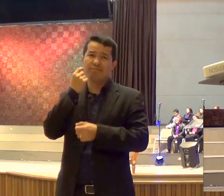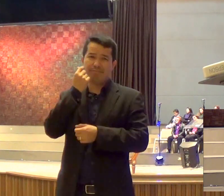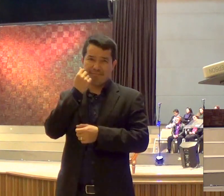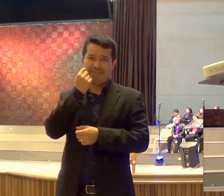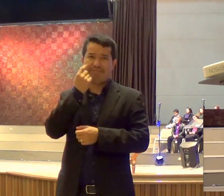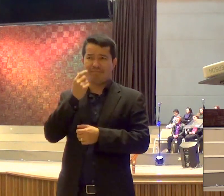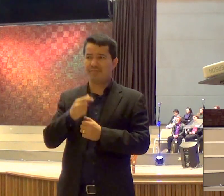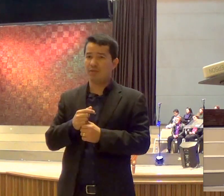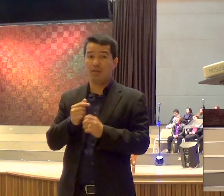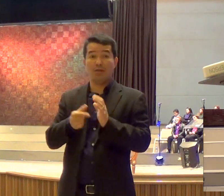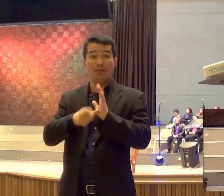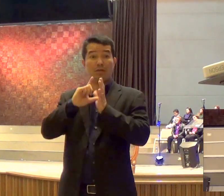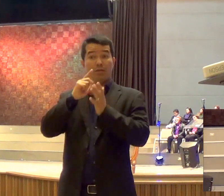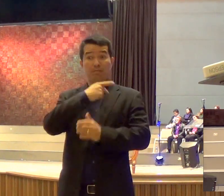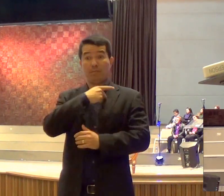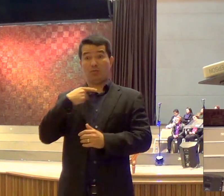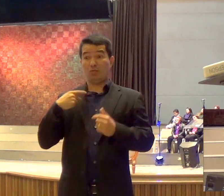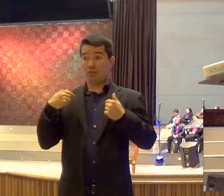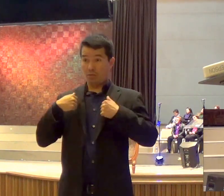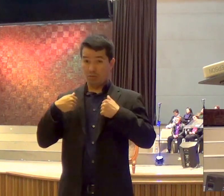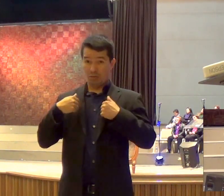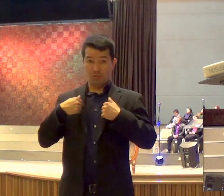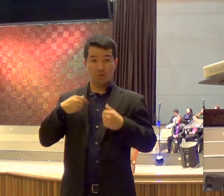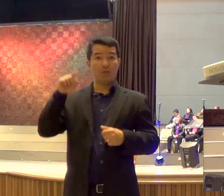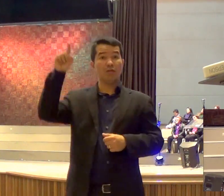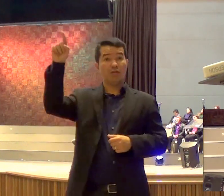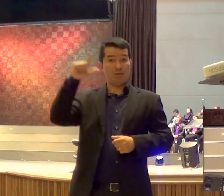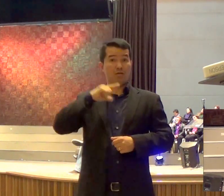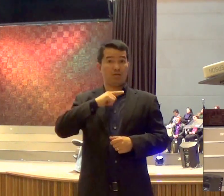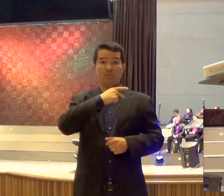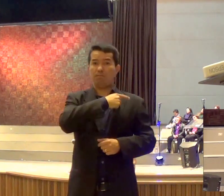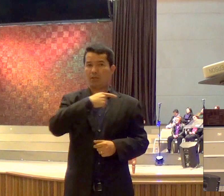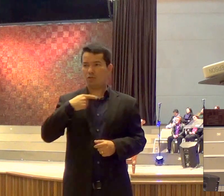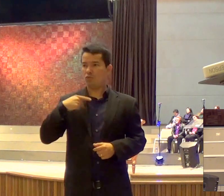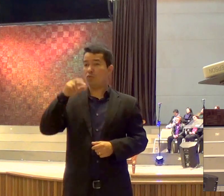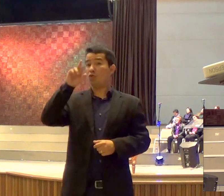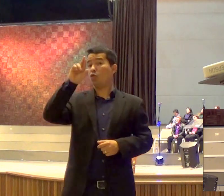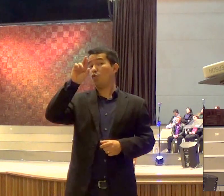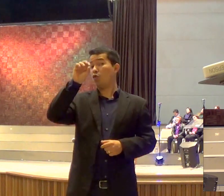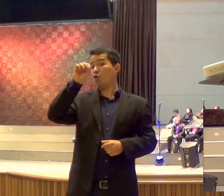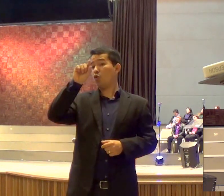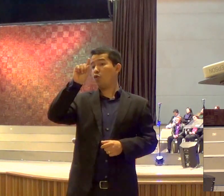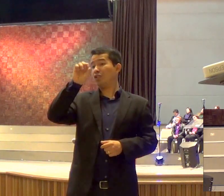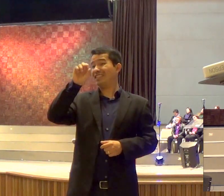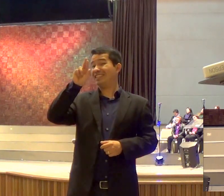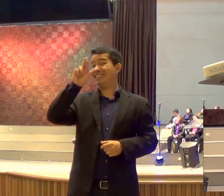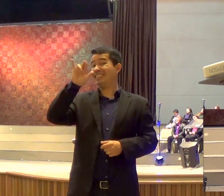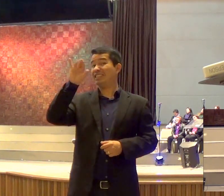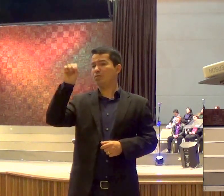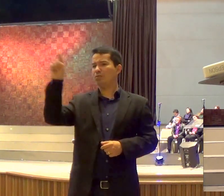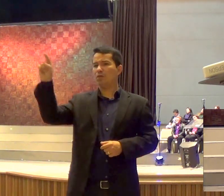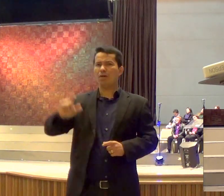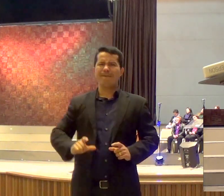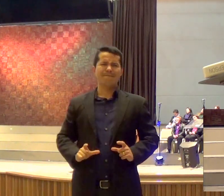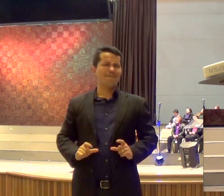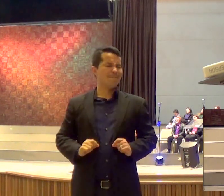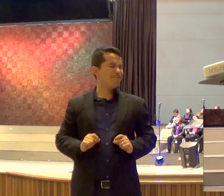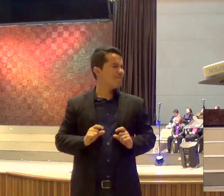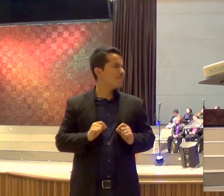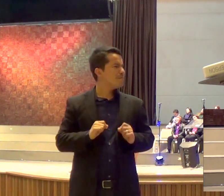pastor que me antecedeu ali na PIB Maceió pastor Rogério mais estava enfrentando um câncer muito